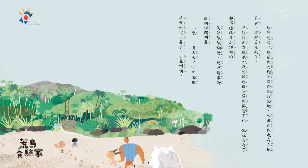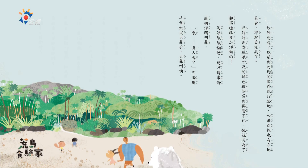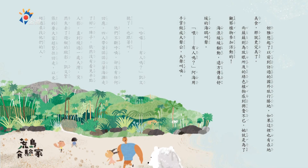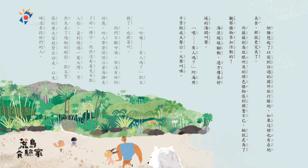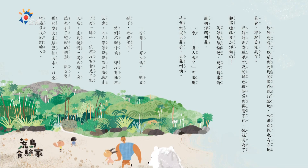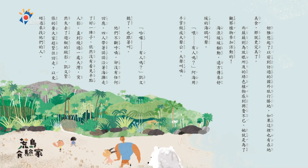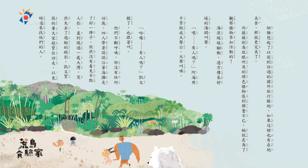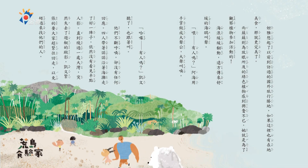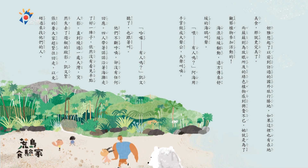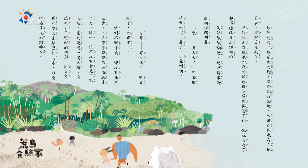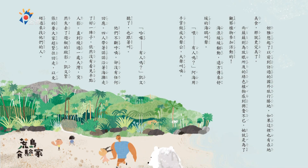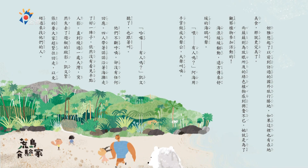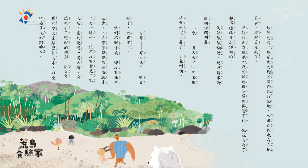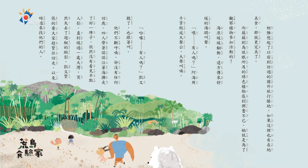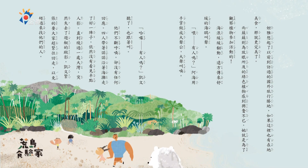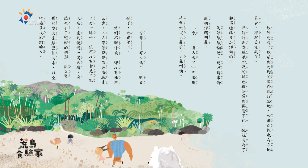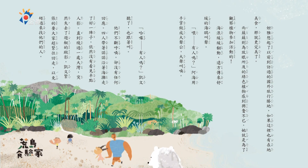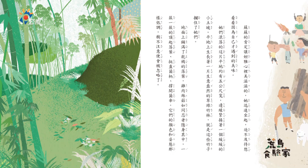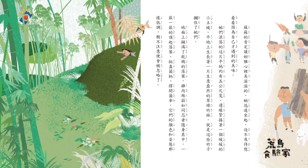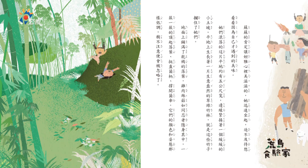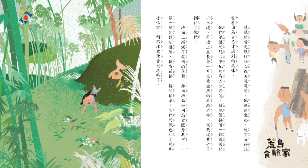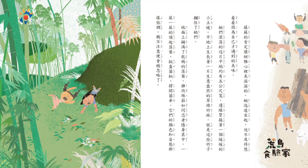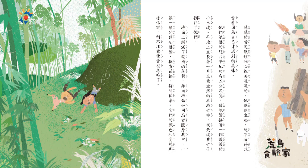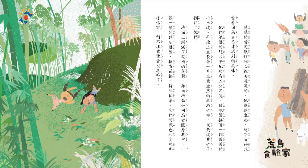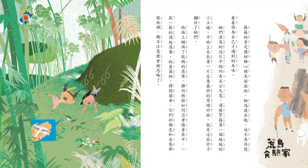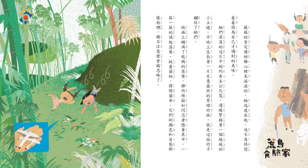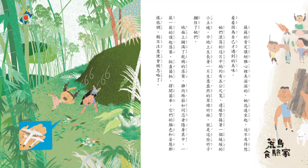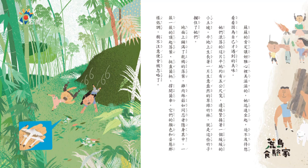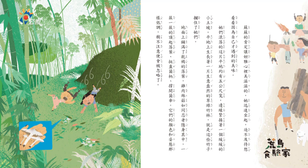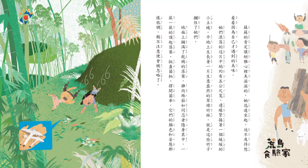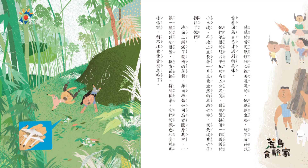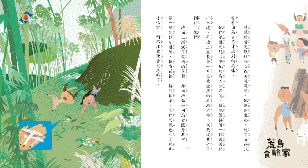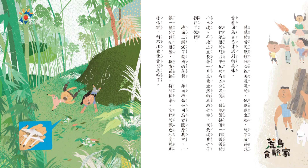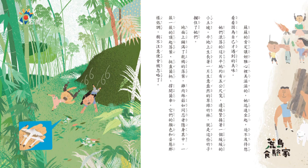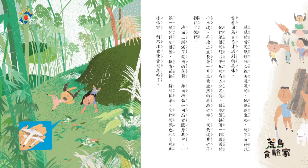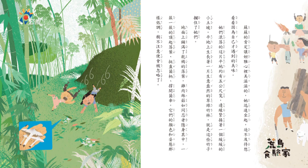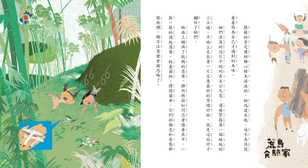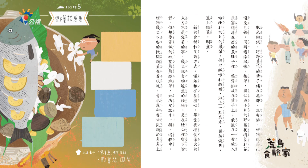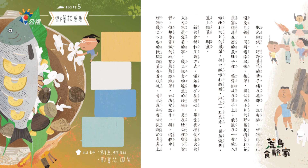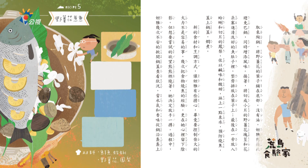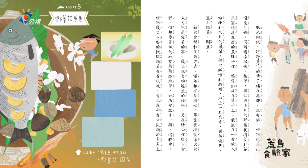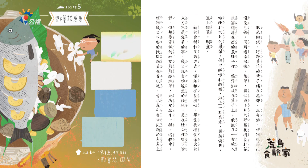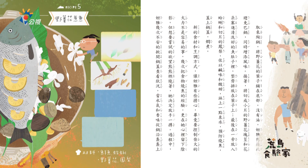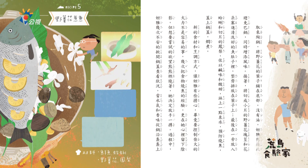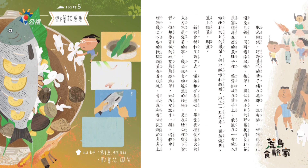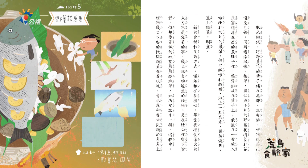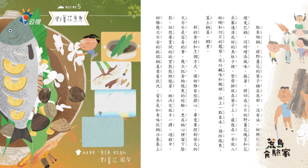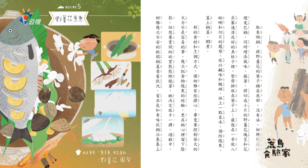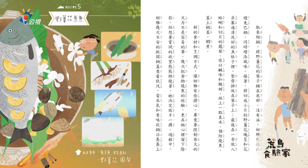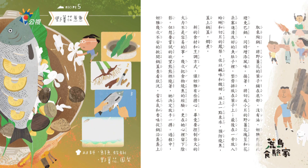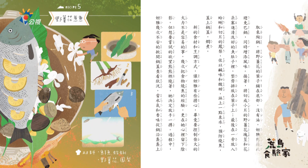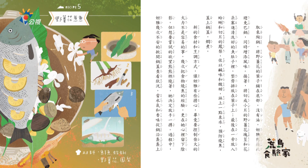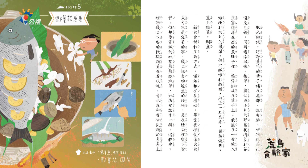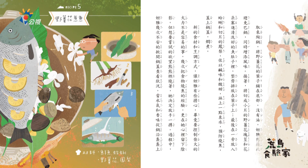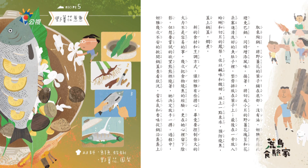岛奇幻冒险旅程，主人翁们为了生存发挥科学精神，做出极具创意的料